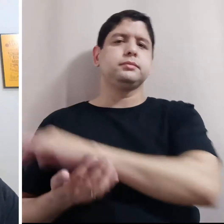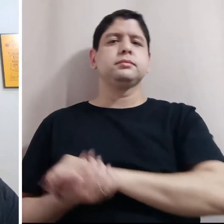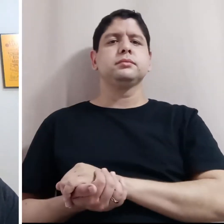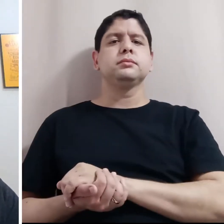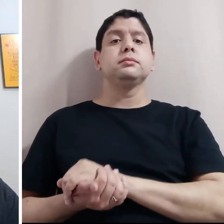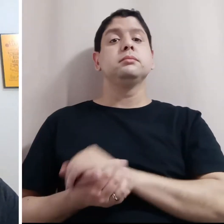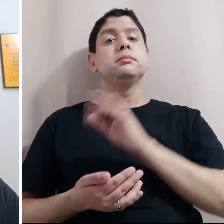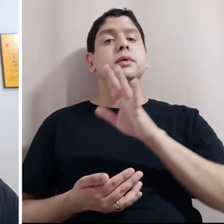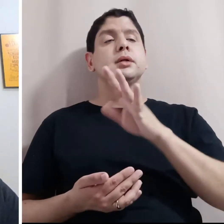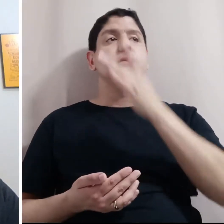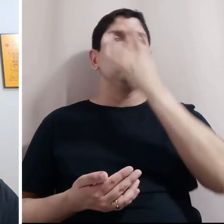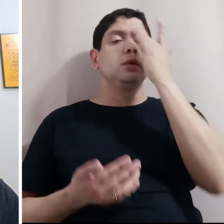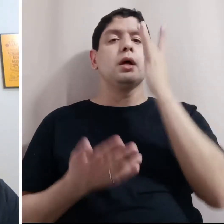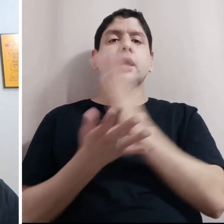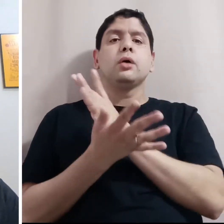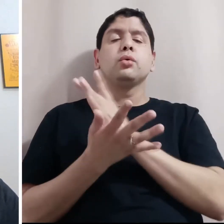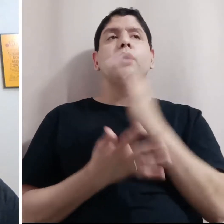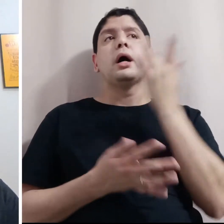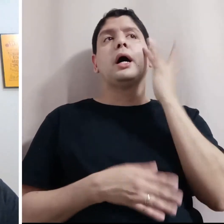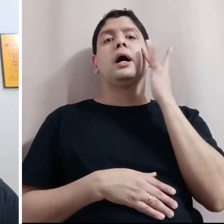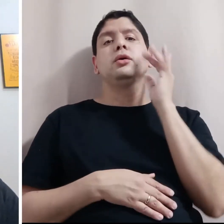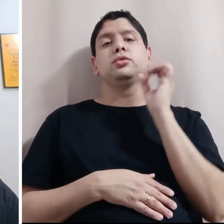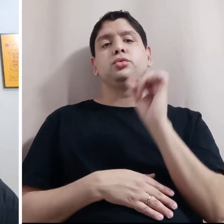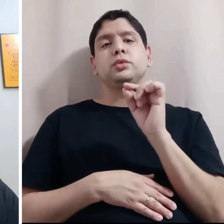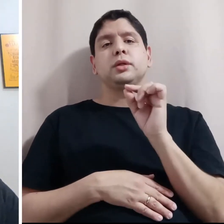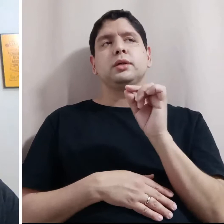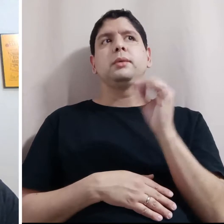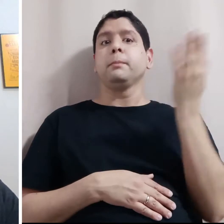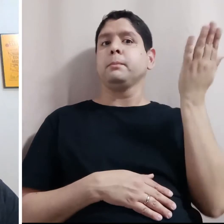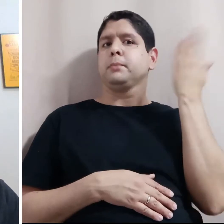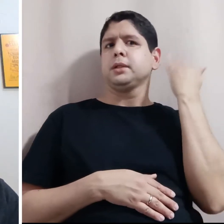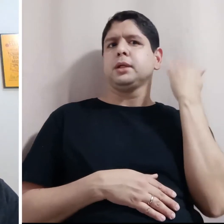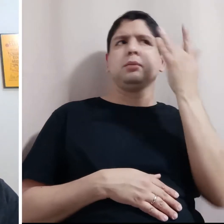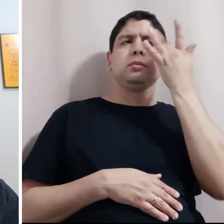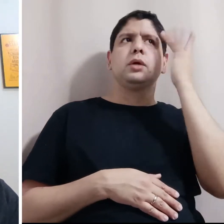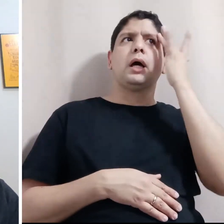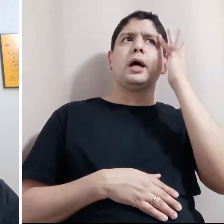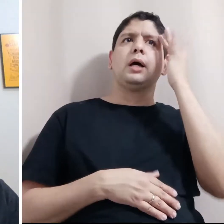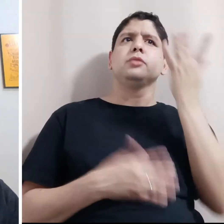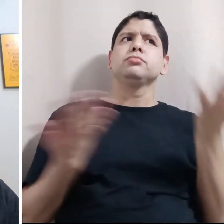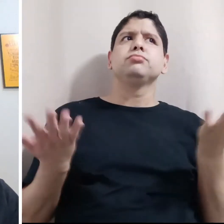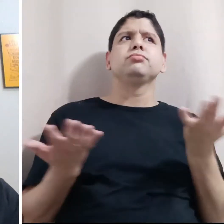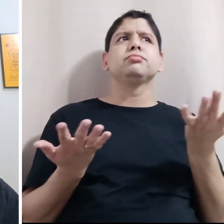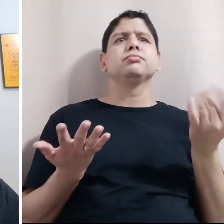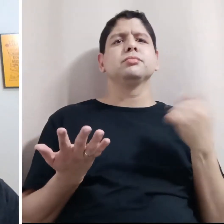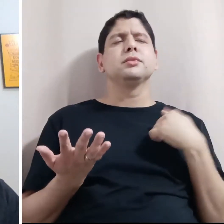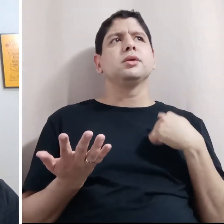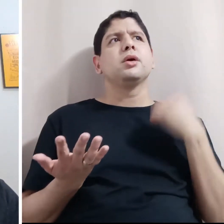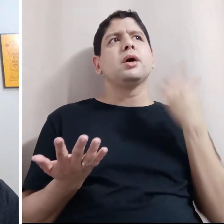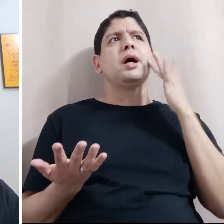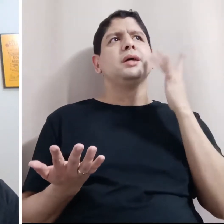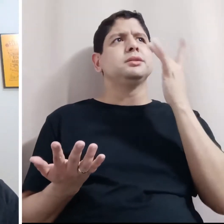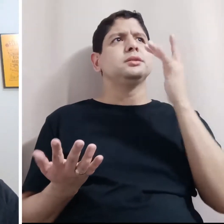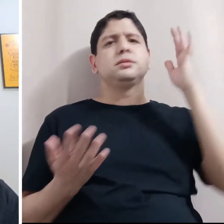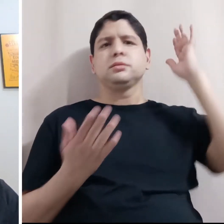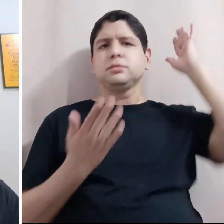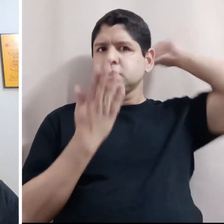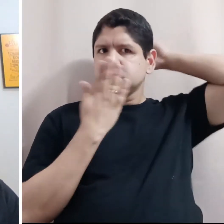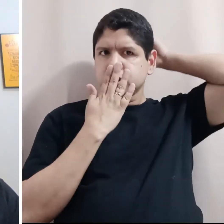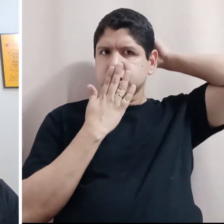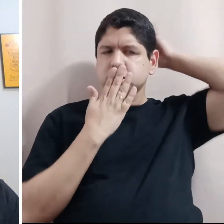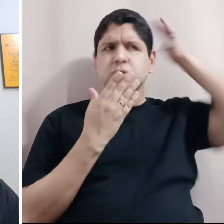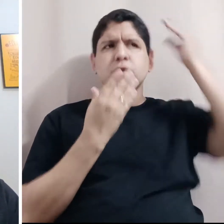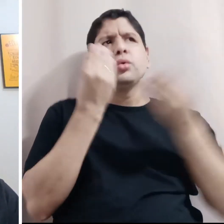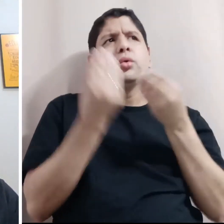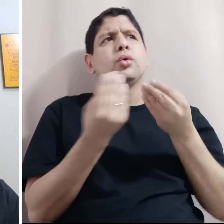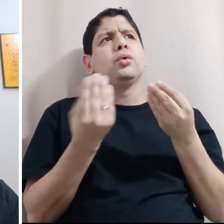não é verdade. Né? Não é verdade nem para hoje, também não era verdade para o passado. Muitas vezes a gente fica com aquela